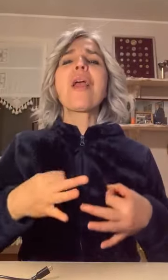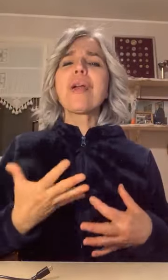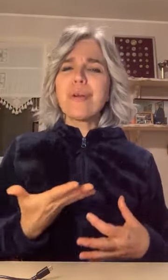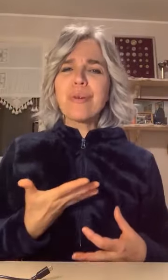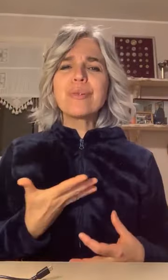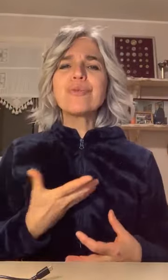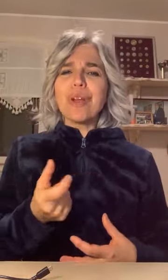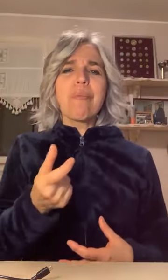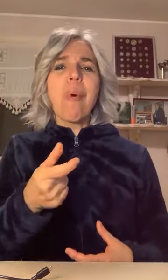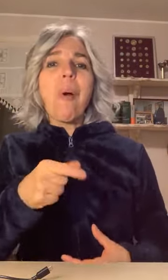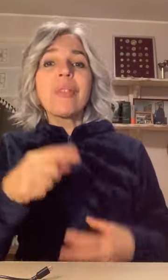nostra nave.